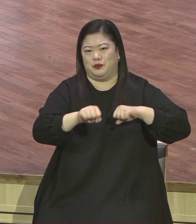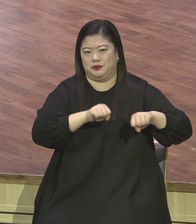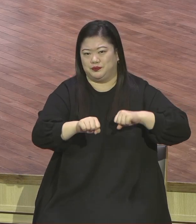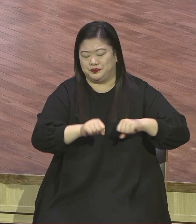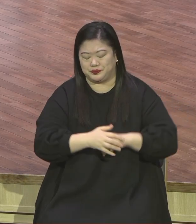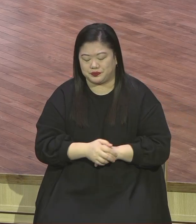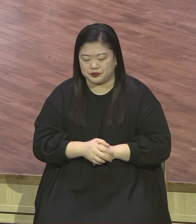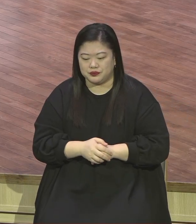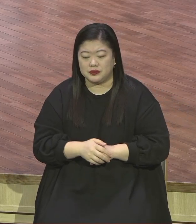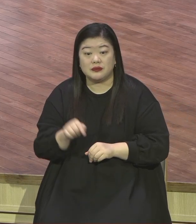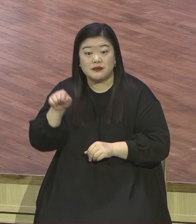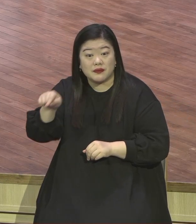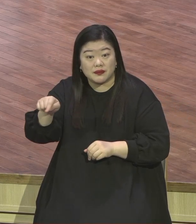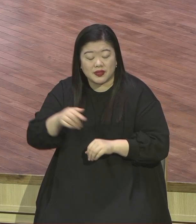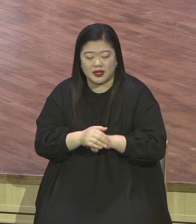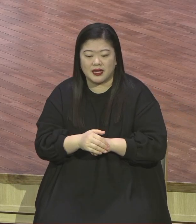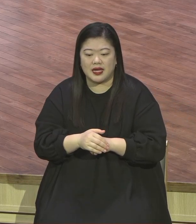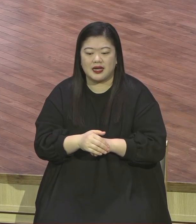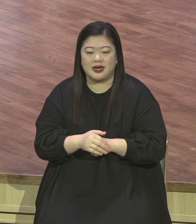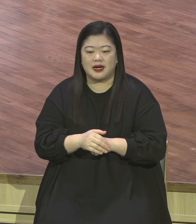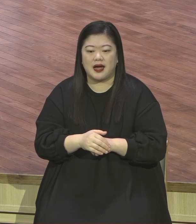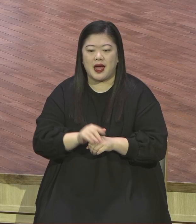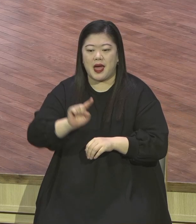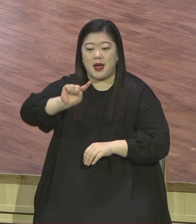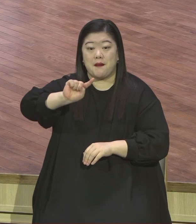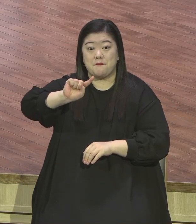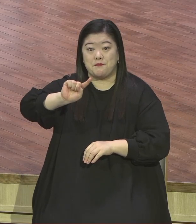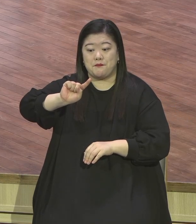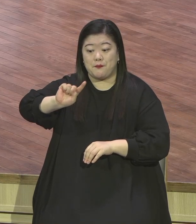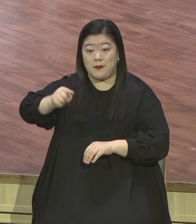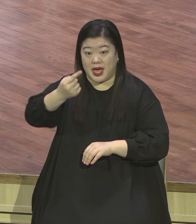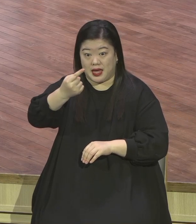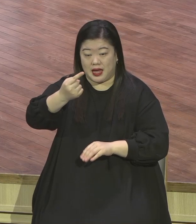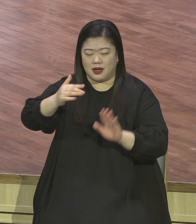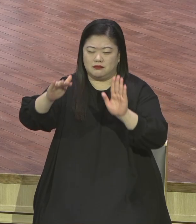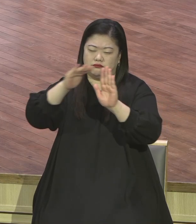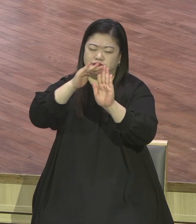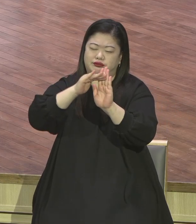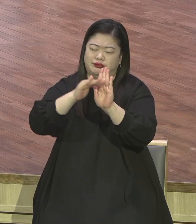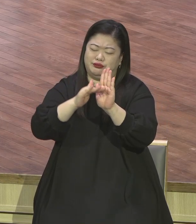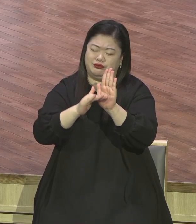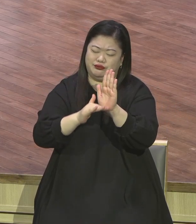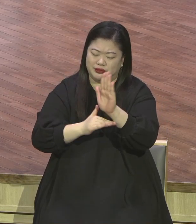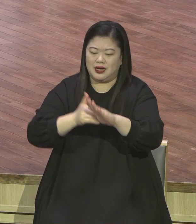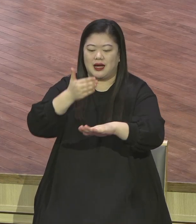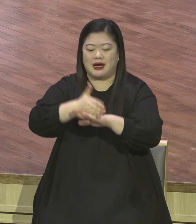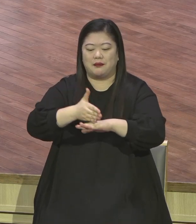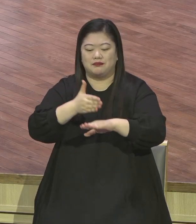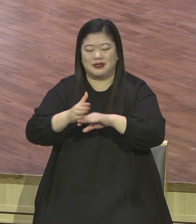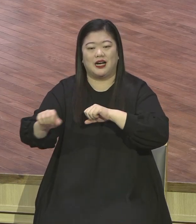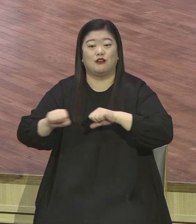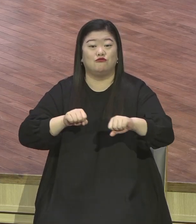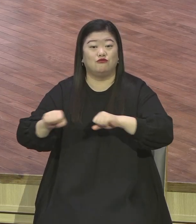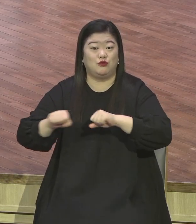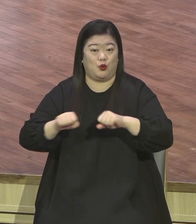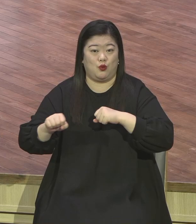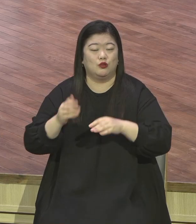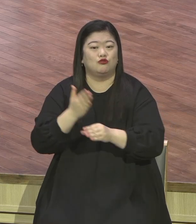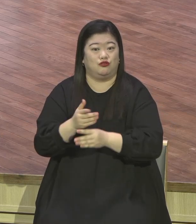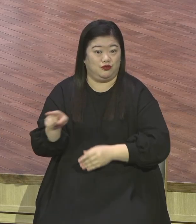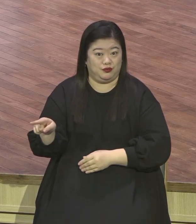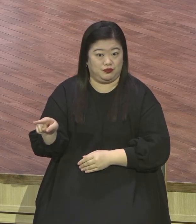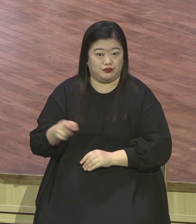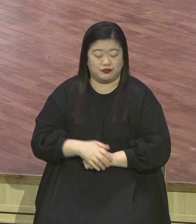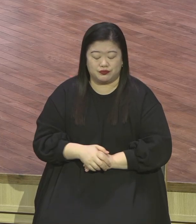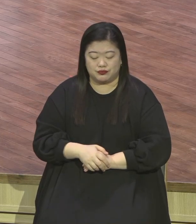백감사운동 백가지 감사운동을 진행하고 있어요 요즘 그런데 이렇게 된